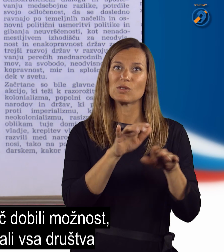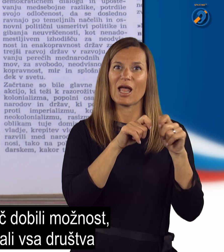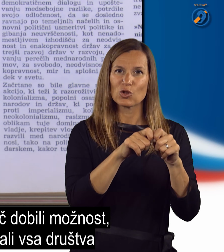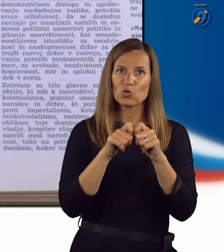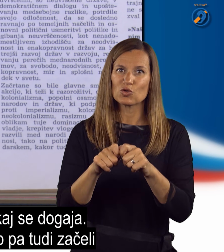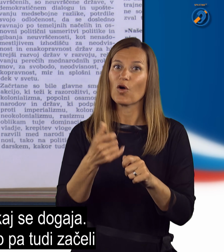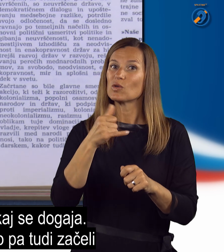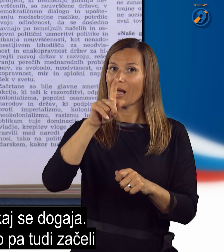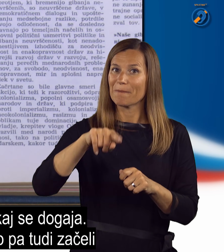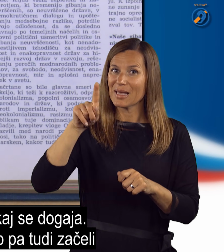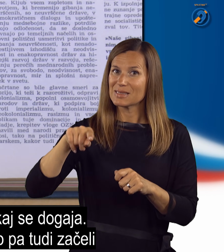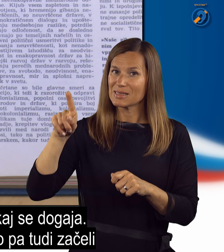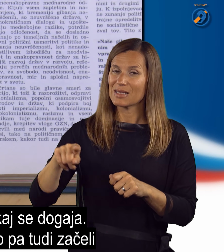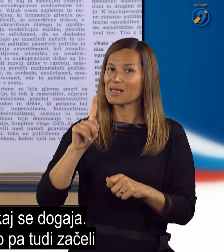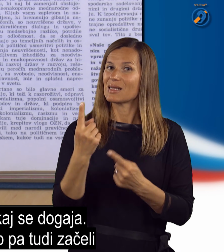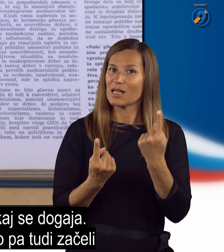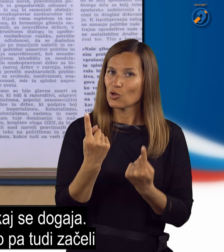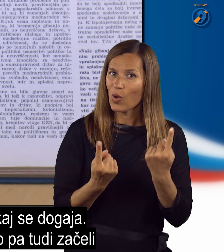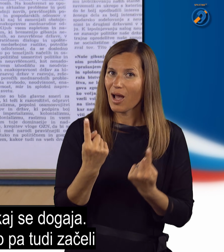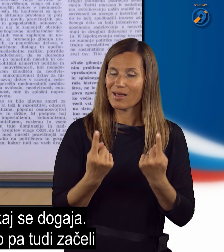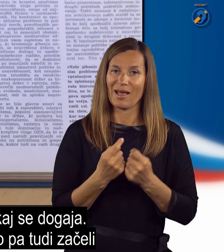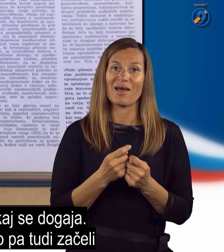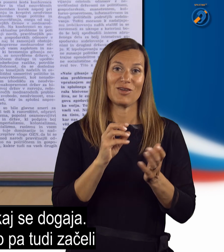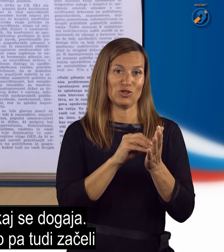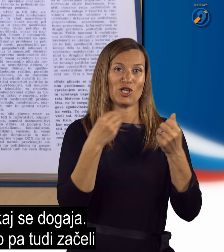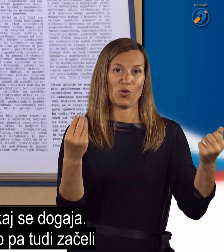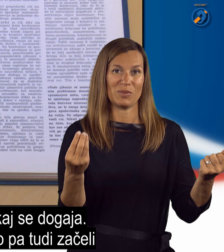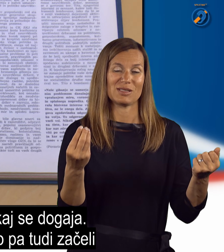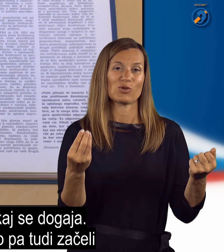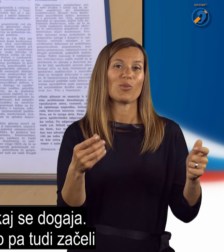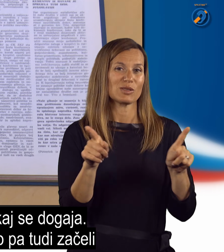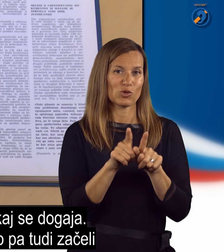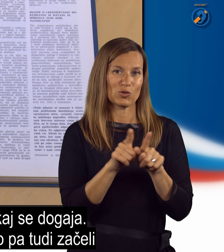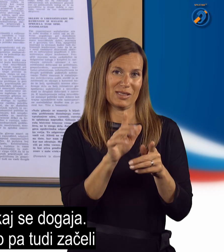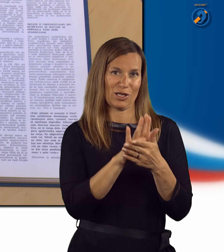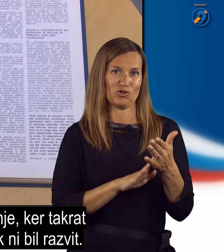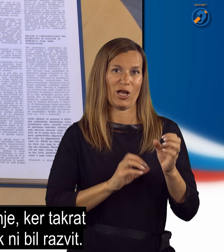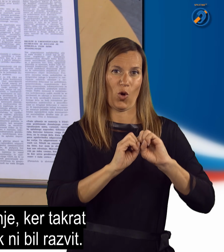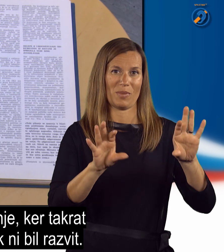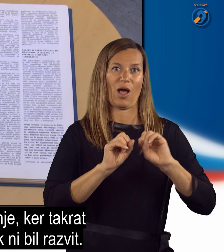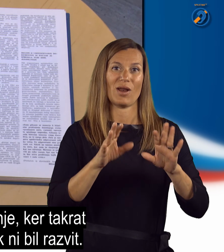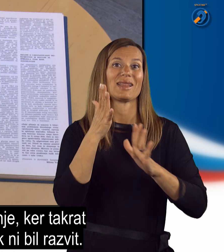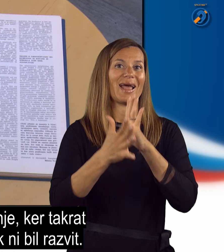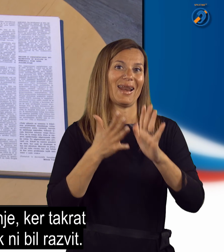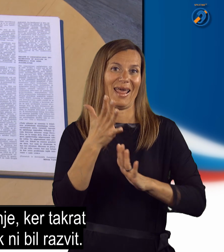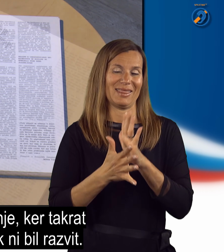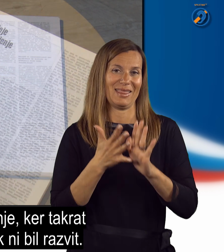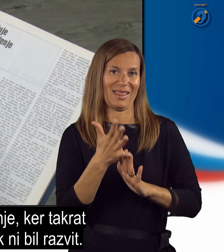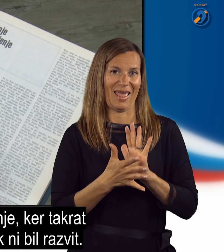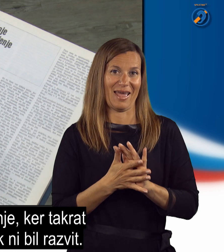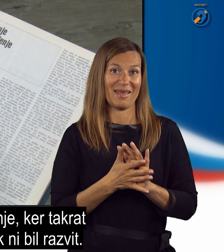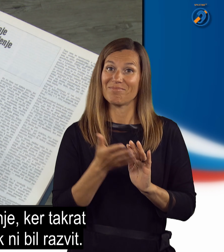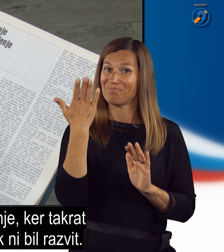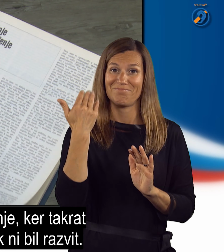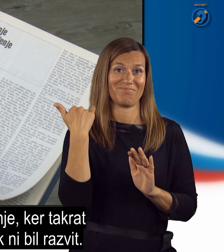vsa društva, vsak mesec, kaj se dogaja. V časopisu smo pa tudi začeli objavljati kretnje,